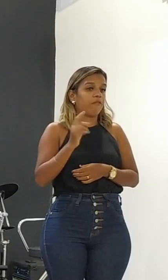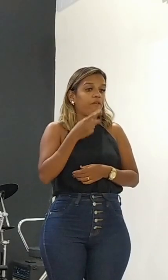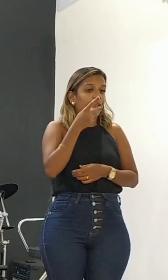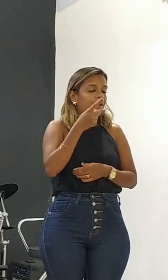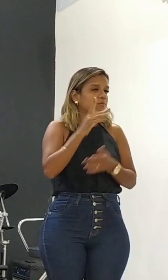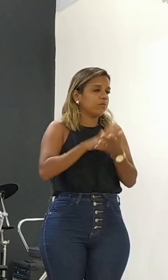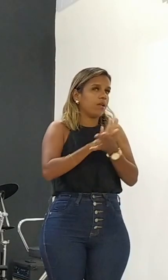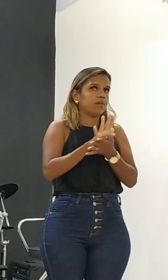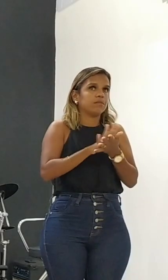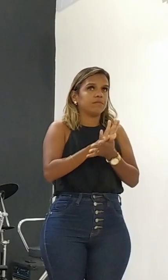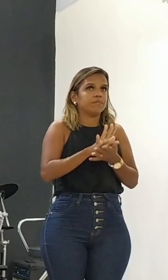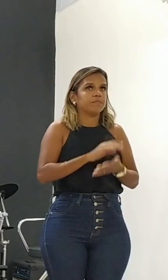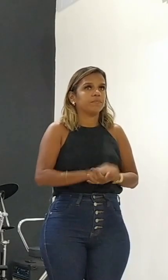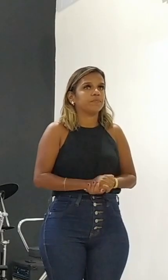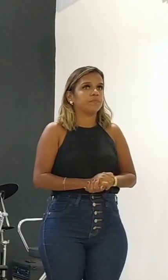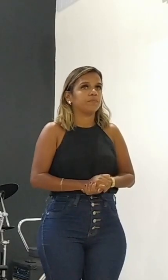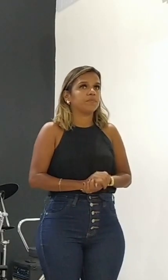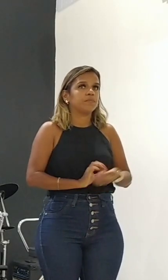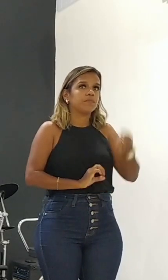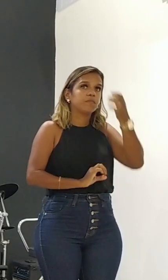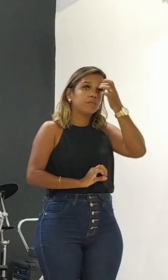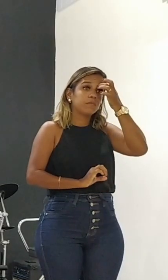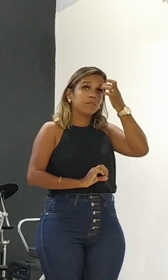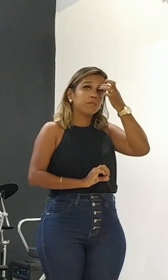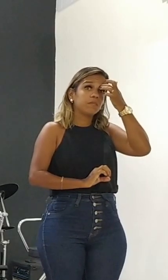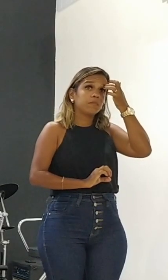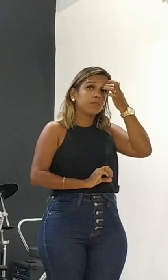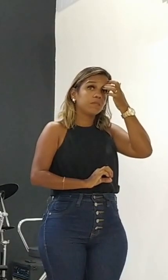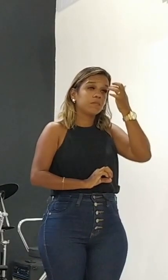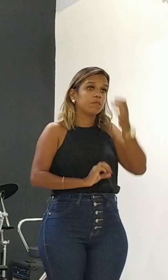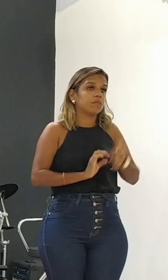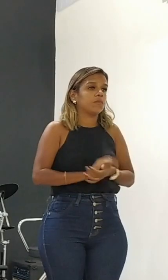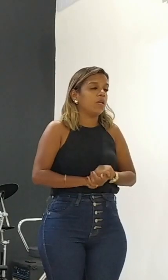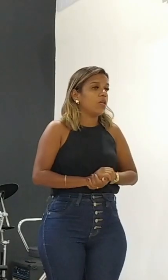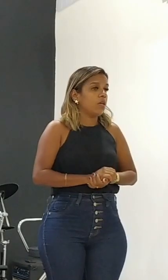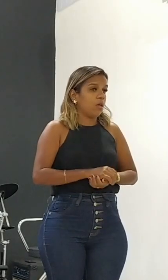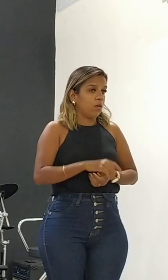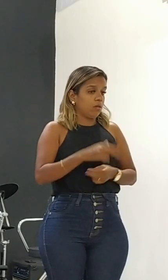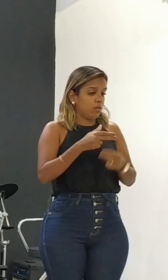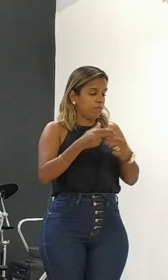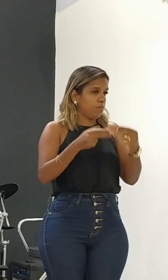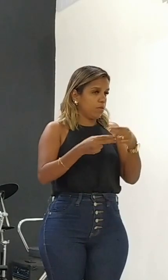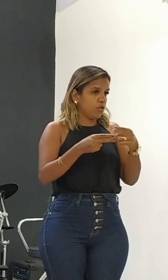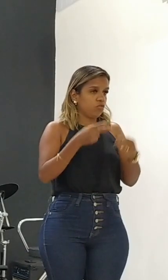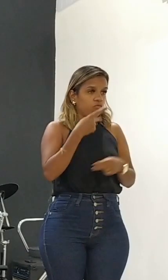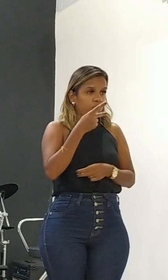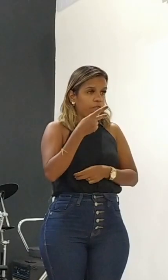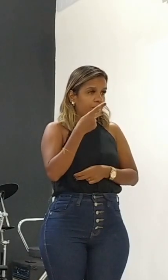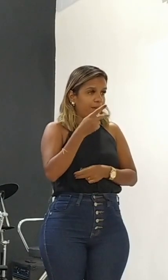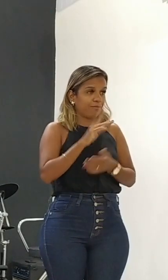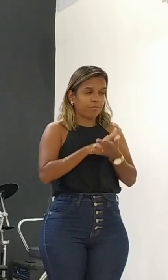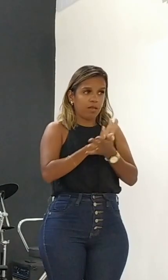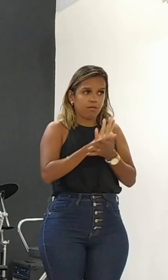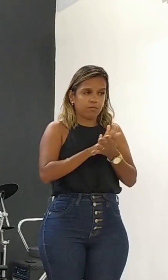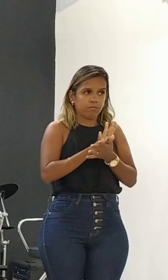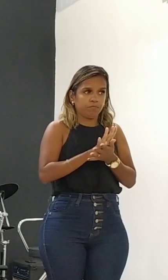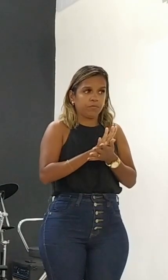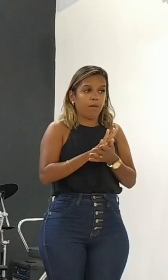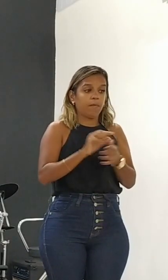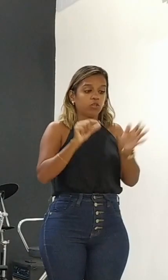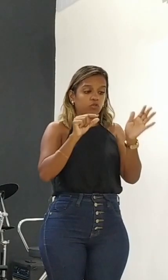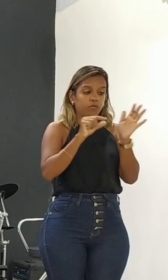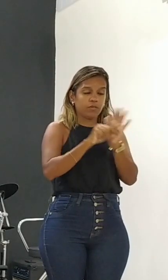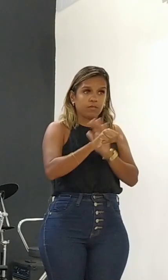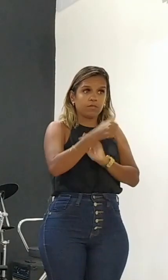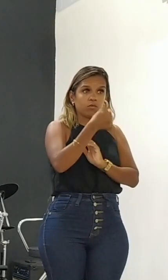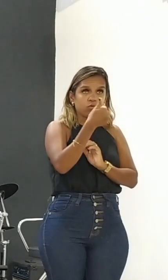alguma. Aleluia. Ele, até aquele momento, ele não tinha declarado coisa nenhuma. Mas aí no versículo 17,